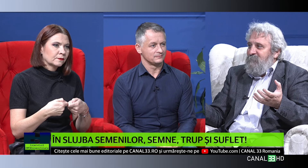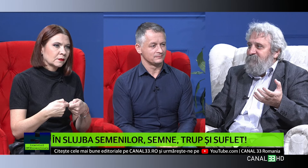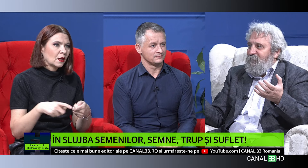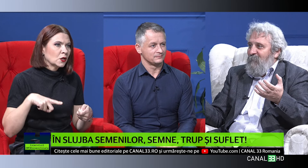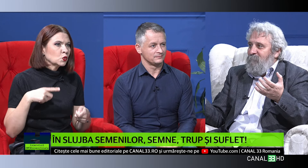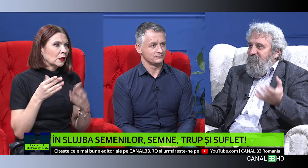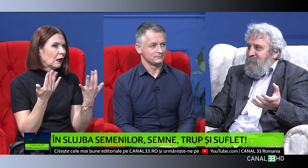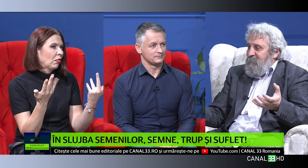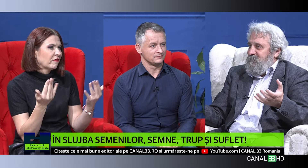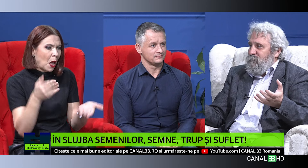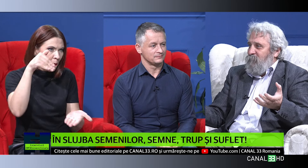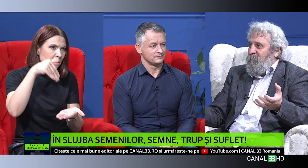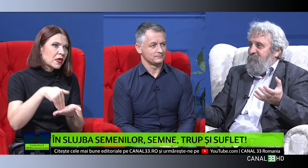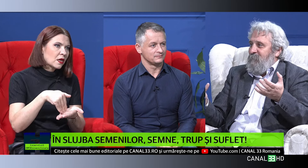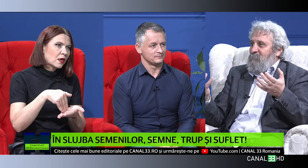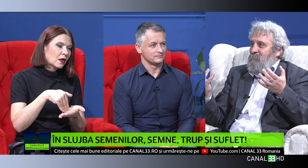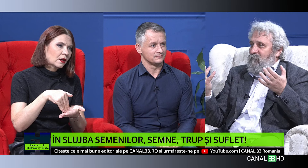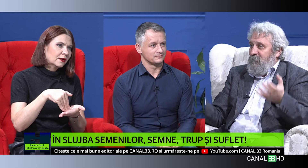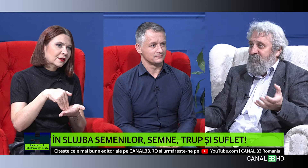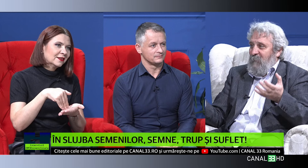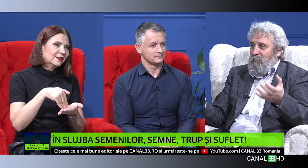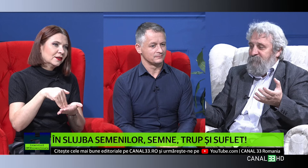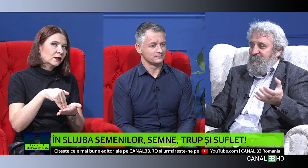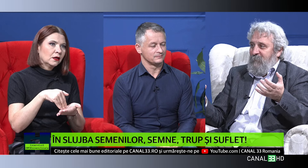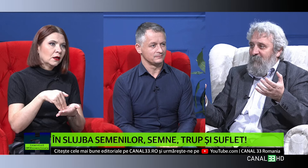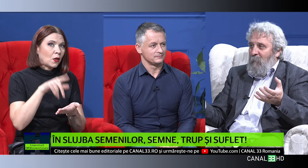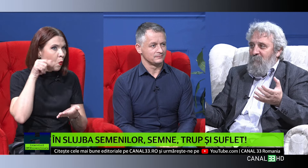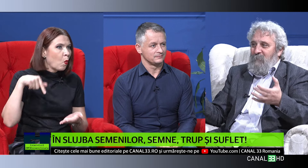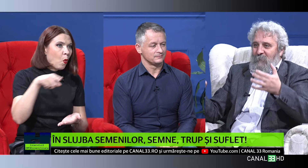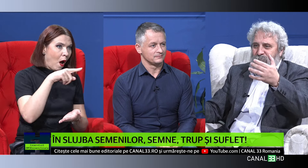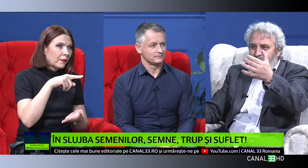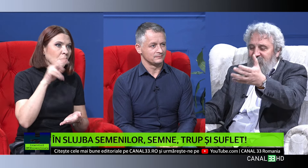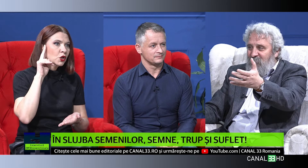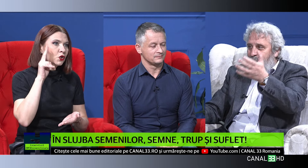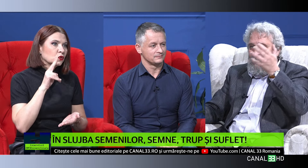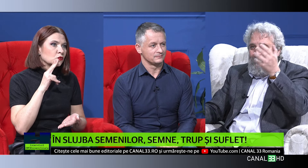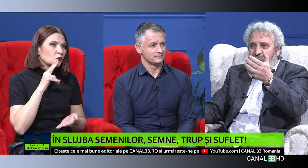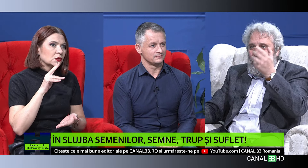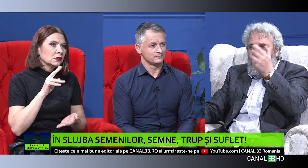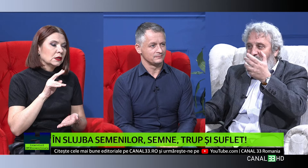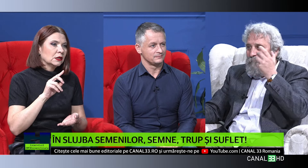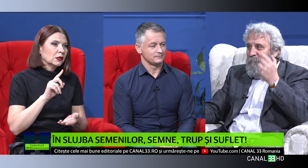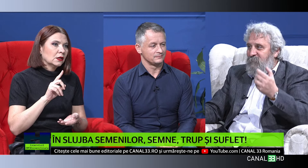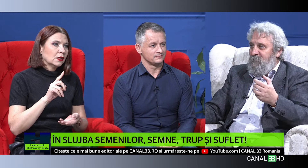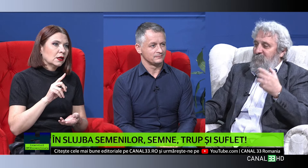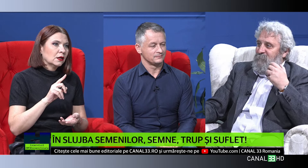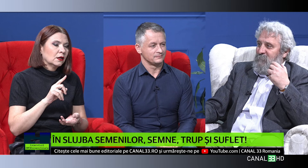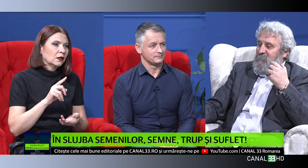sunt câteva mii, din câte știu eu, de semeni de-ai noștri care au acest privilegiu. Repet, nu-l voi numi de